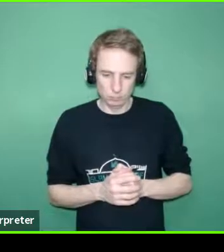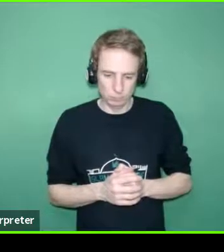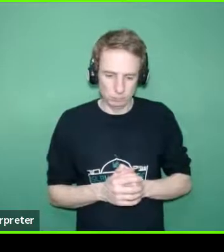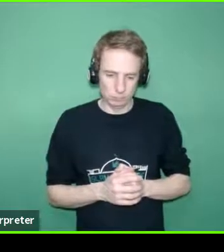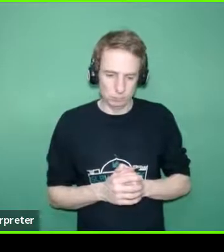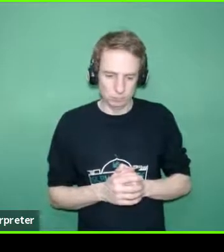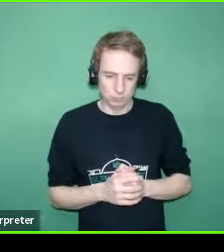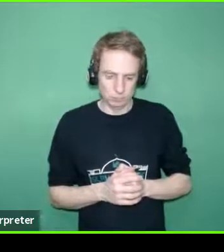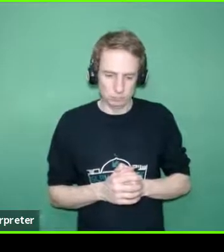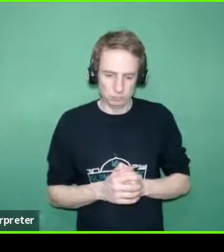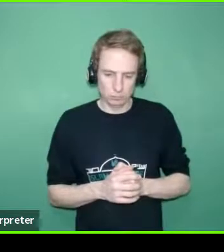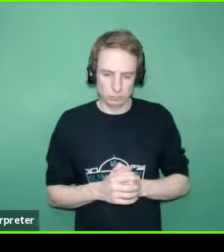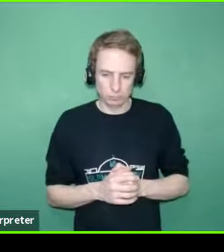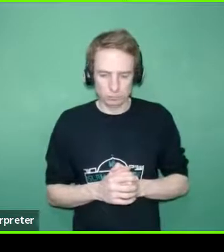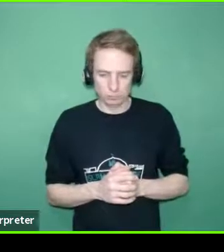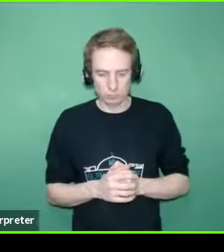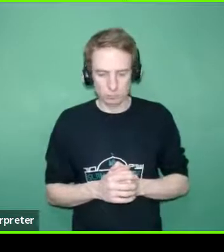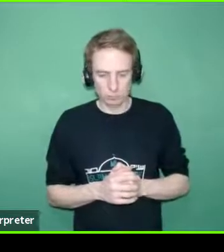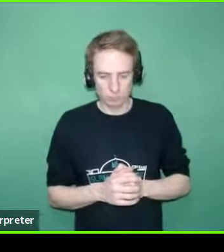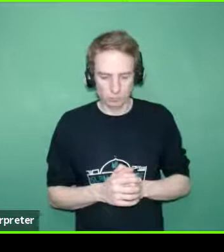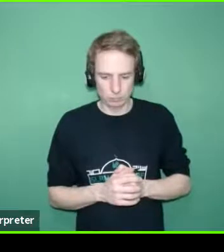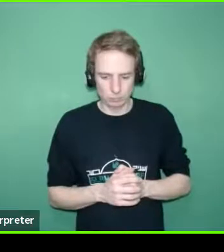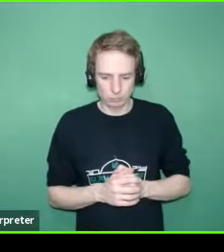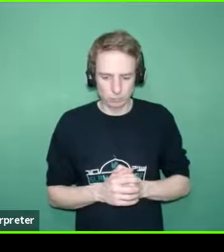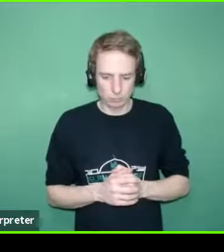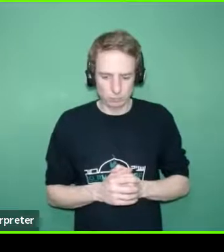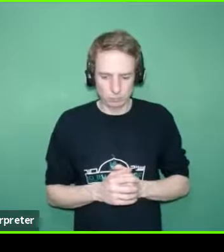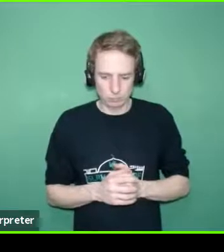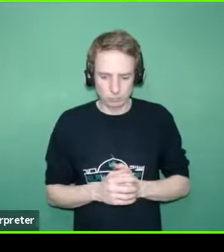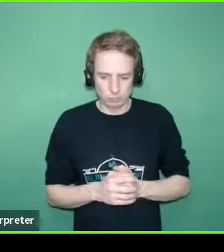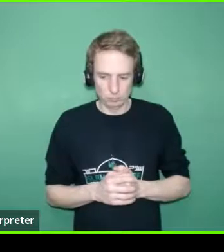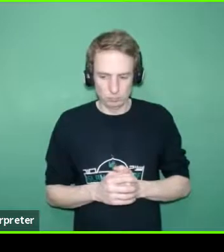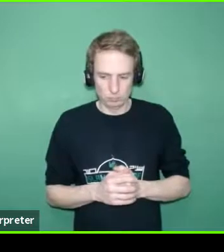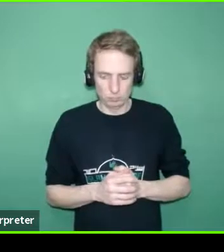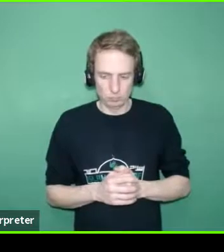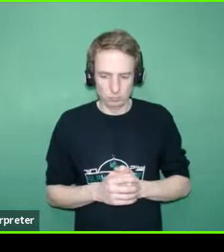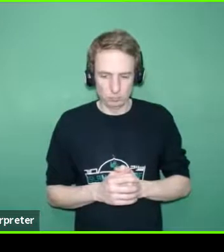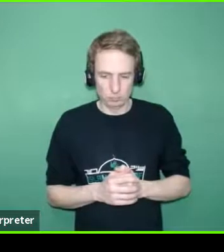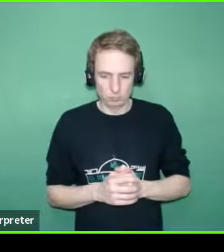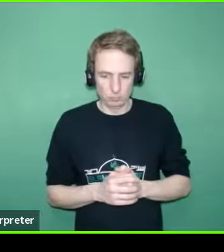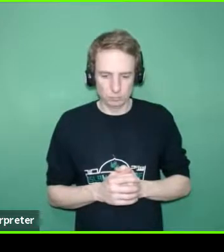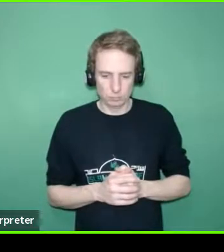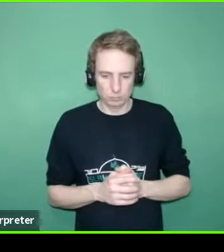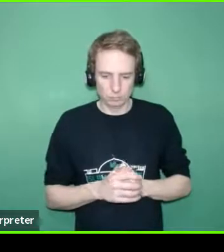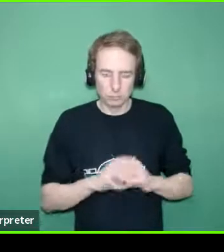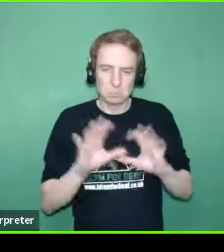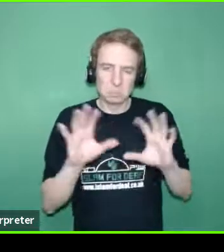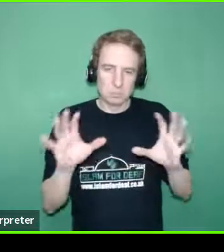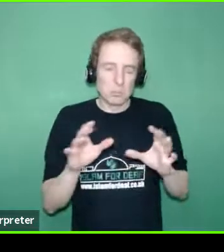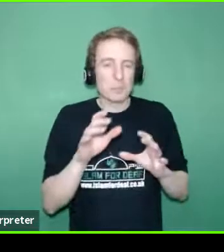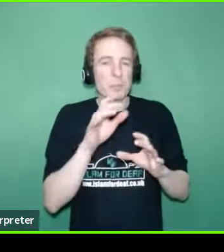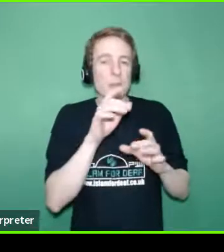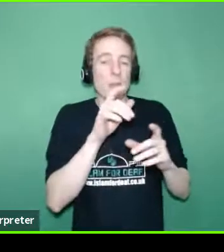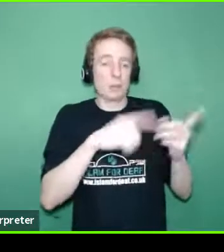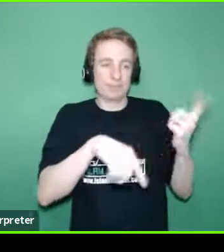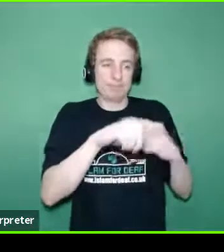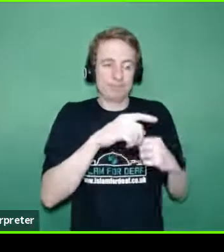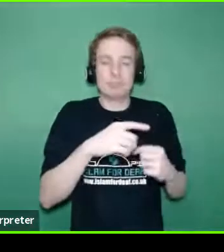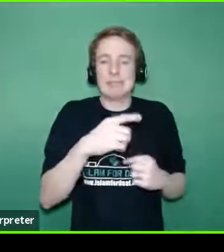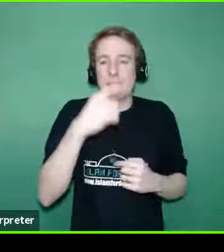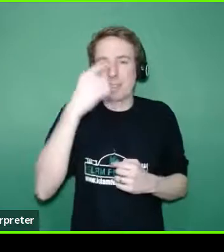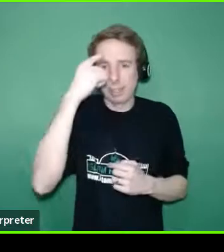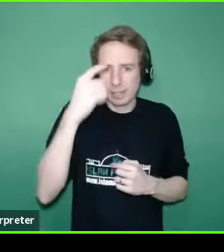يصوم يوم الخميس، يعني أول خميس من رجب. So it's clear. So the narration goes that